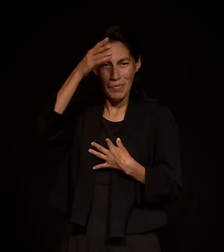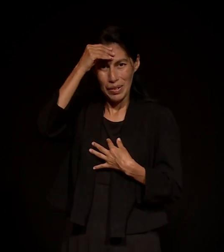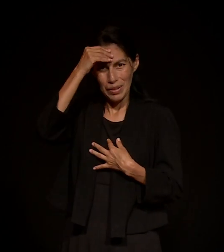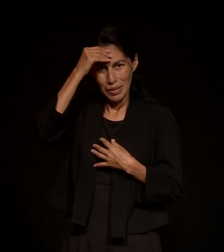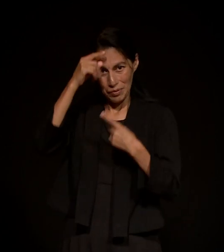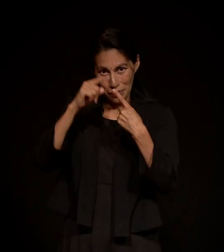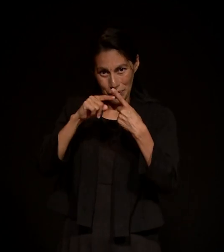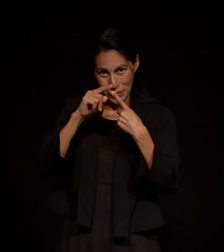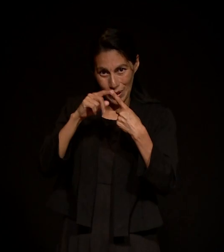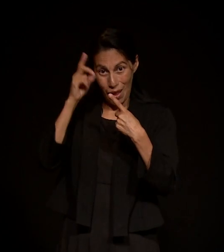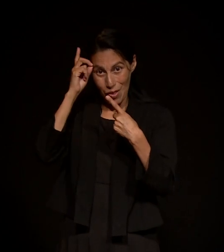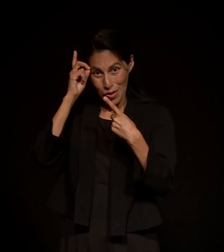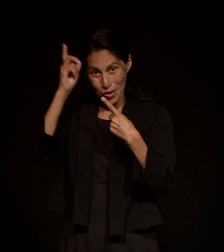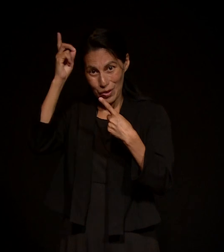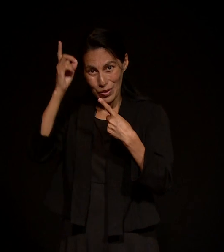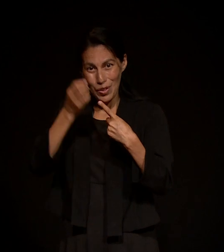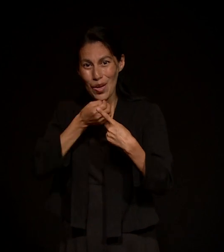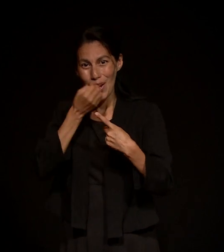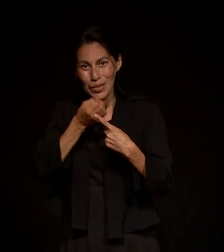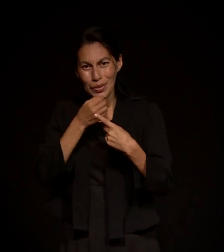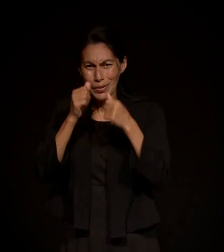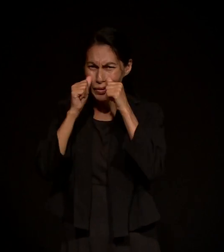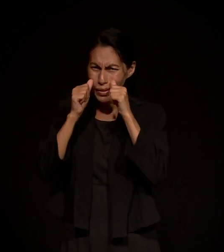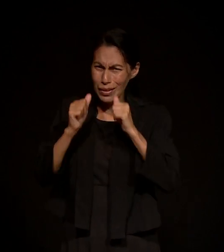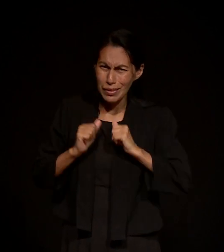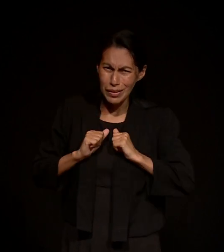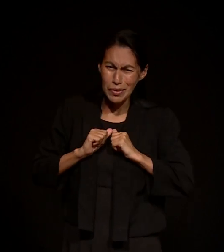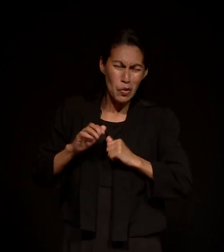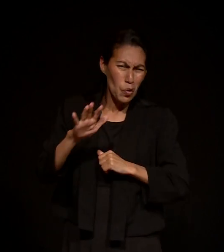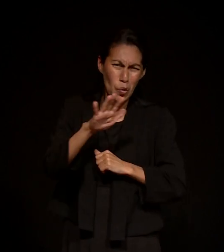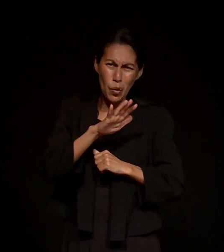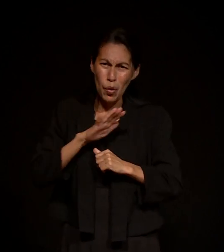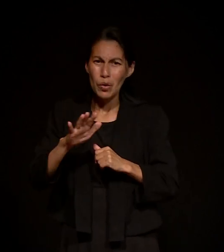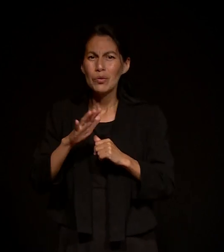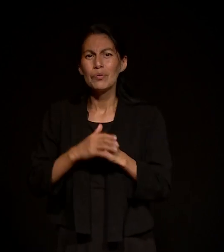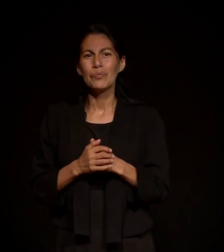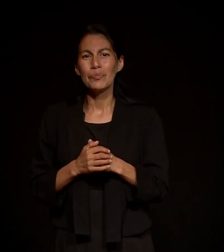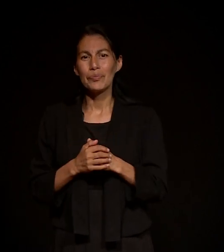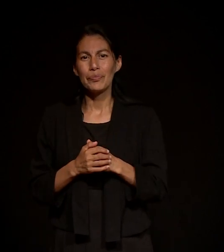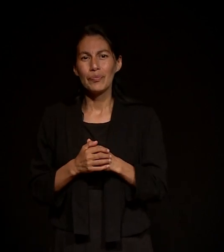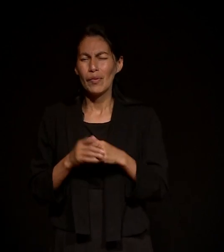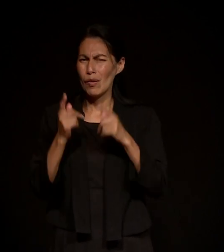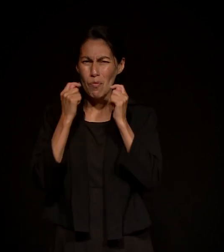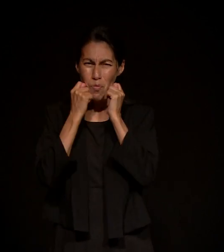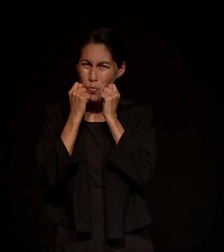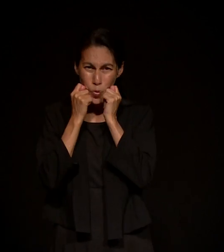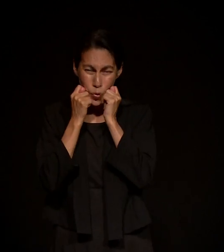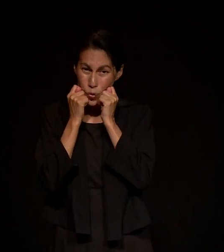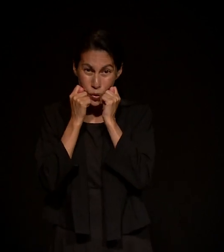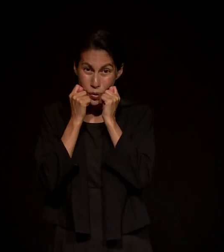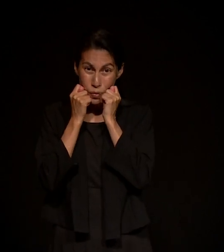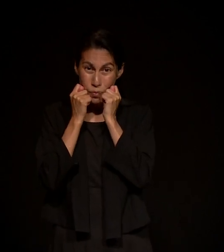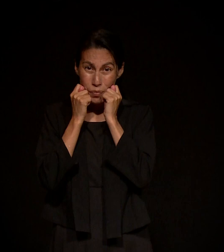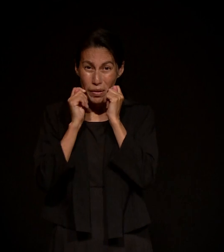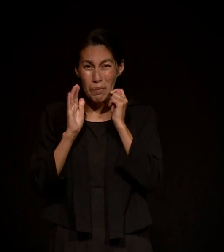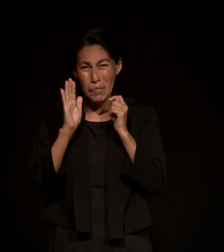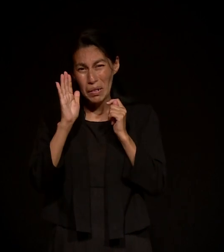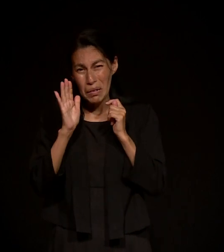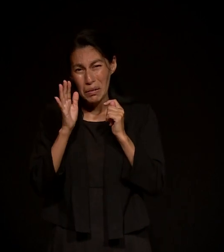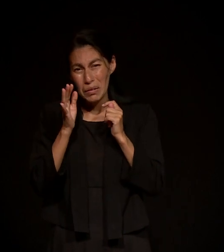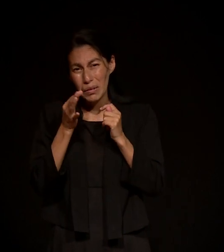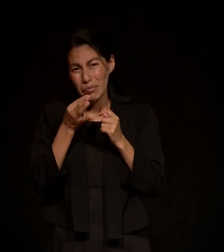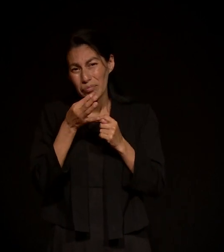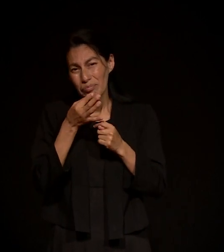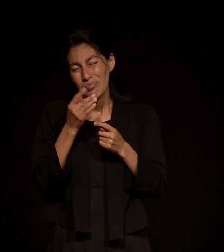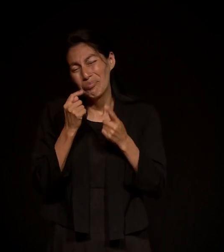fueron. La primera es que Dios escucha las oraciones de todos, y no importa si me